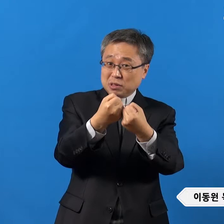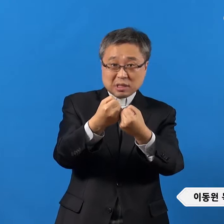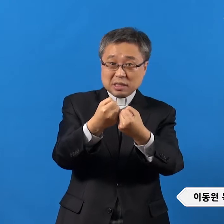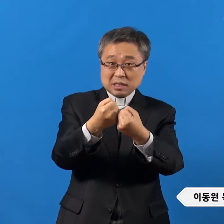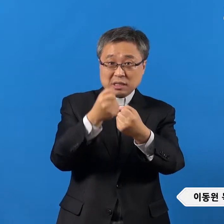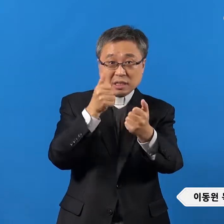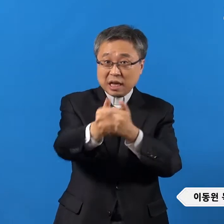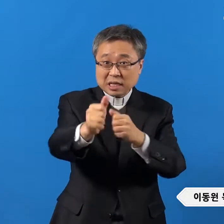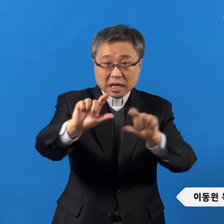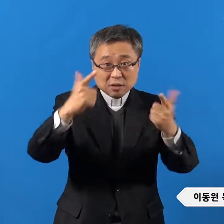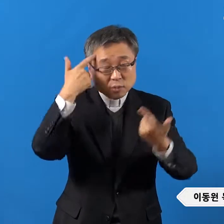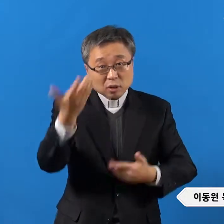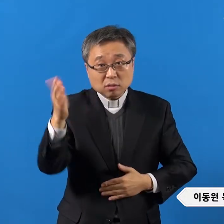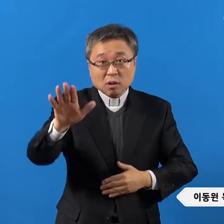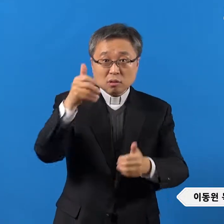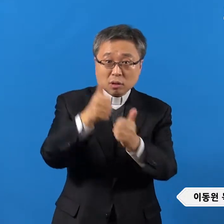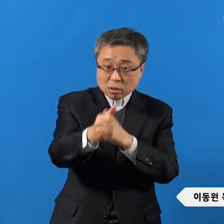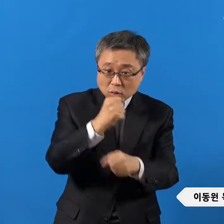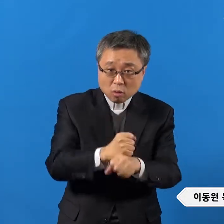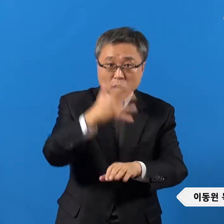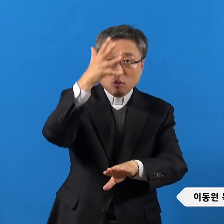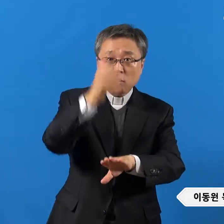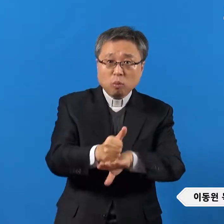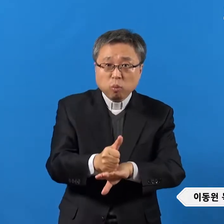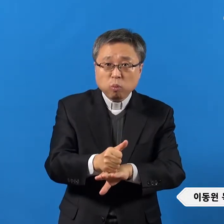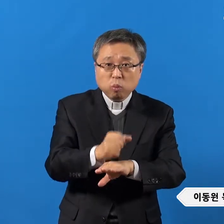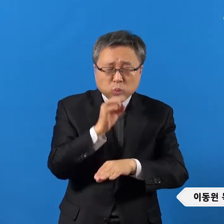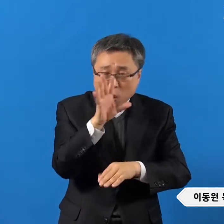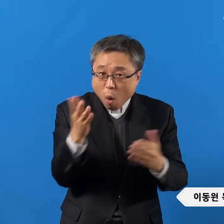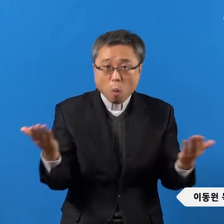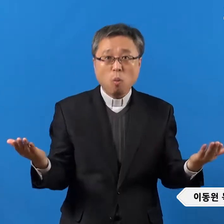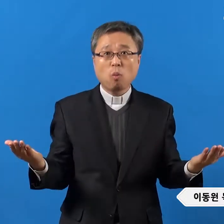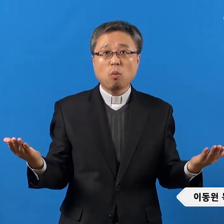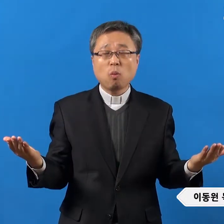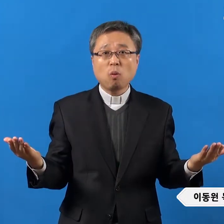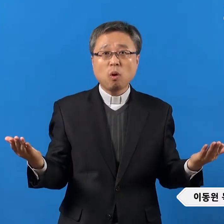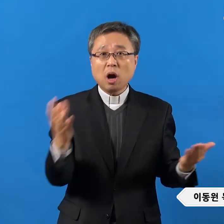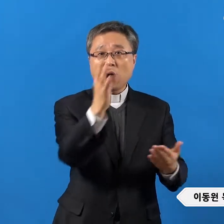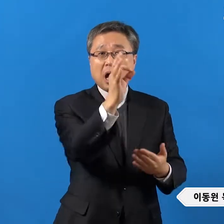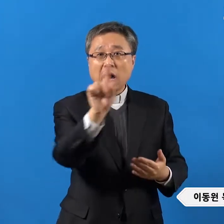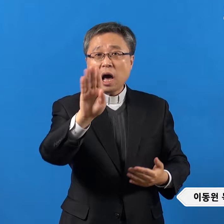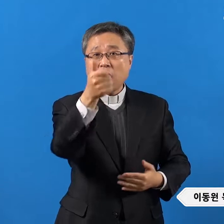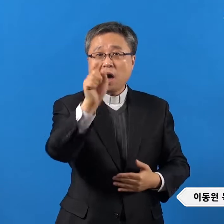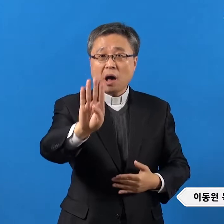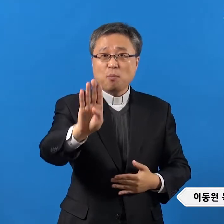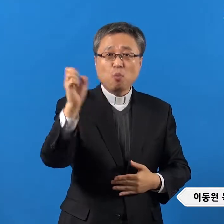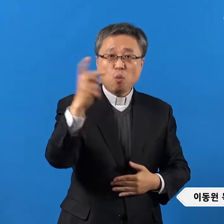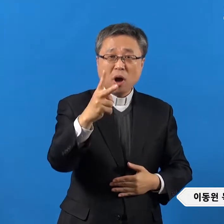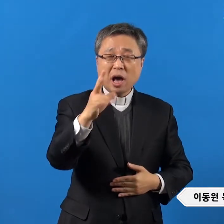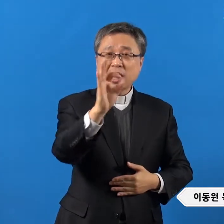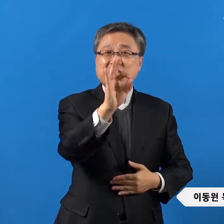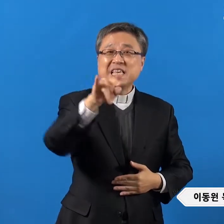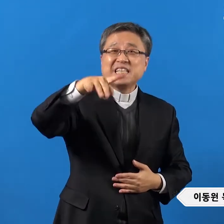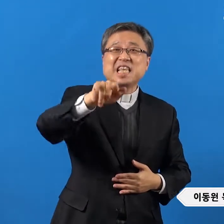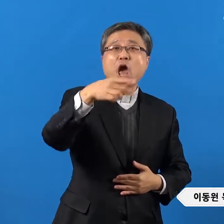하지만 결과적으로 제가 얻은 결과는 아무것도 없습니다. 아합과 이세벨은 계속해서 제 목숨을 찾고